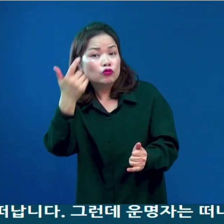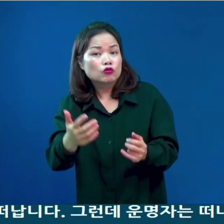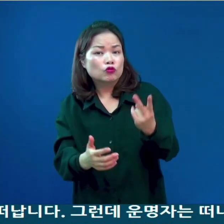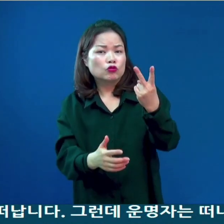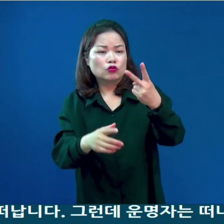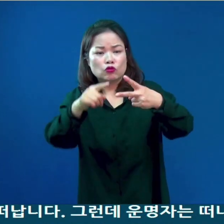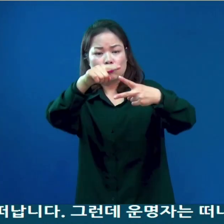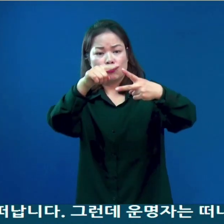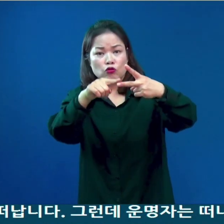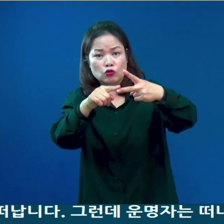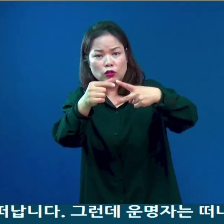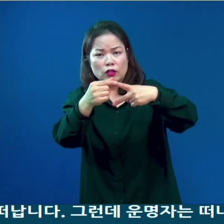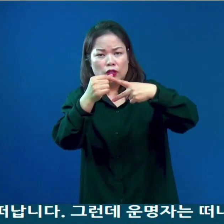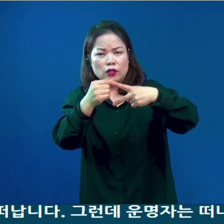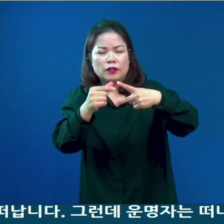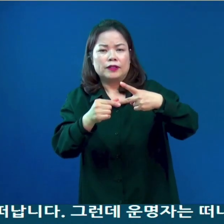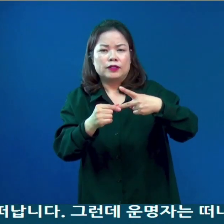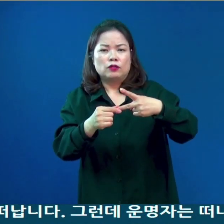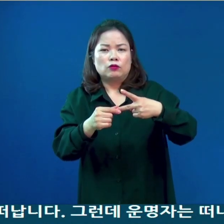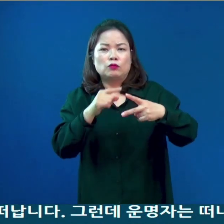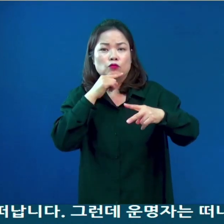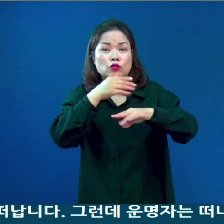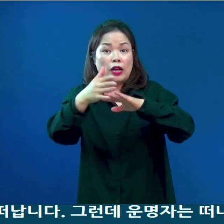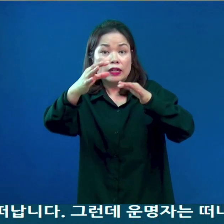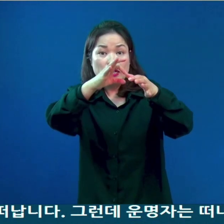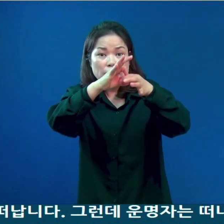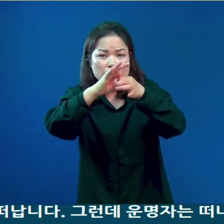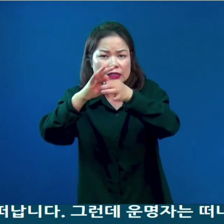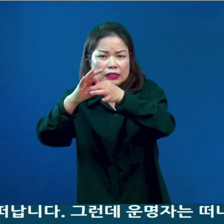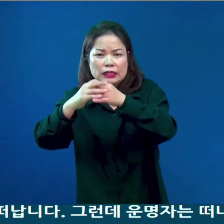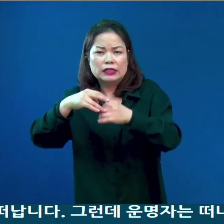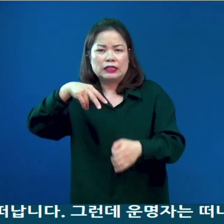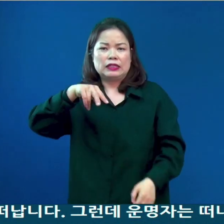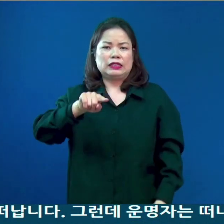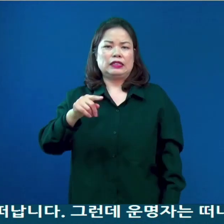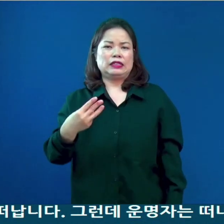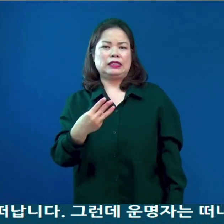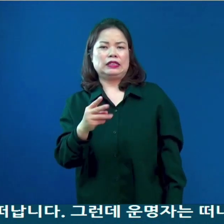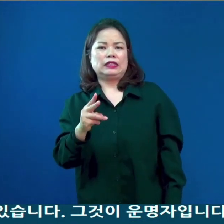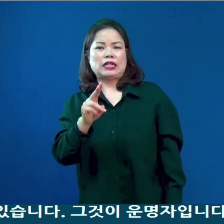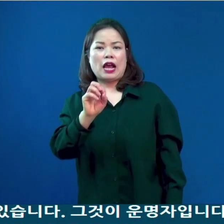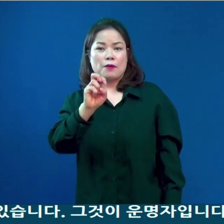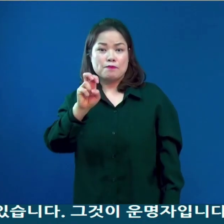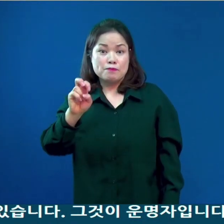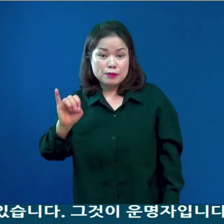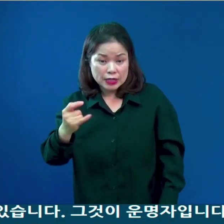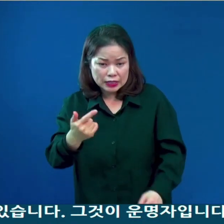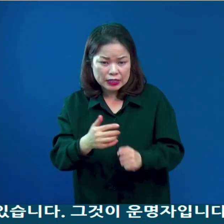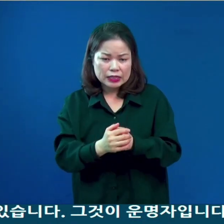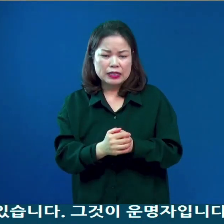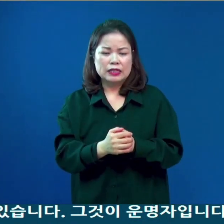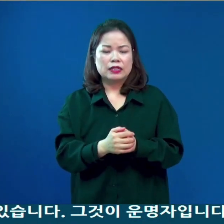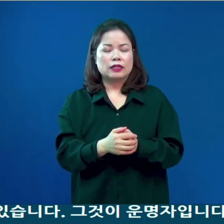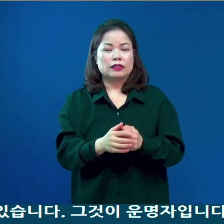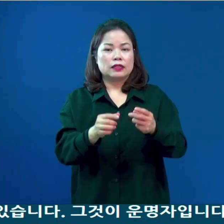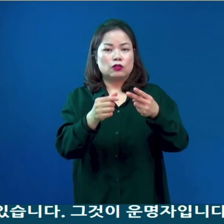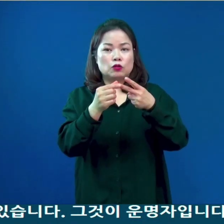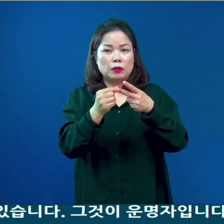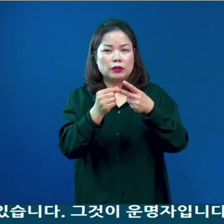있습니다. 북한과 연결되어 있는 사람들, 실향민들입니다. 그리고 지금 나오고 있는